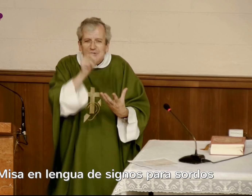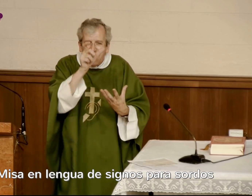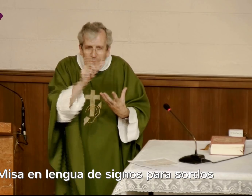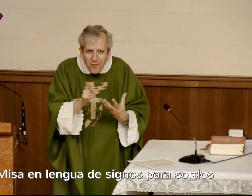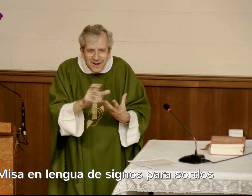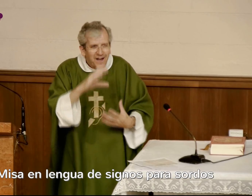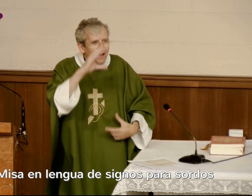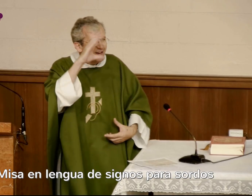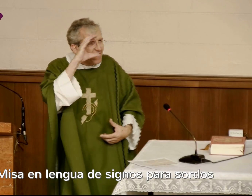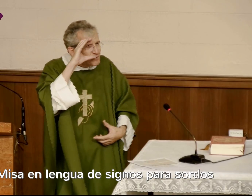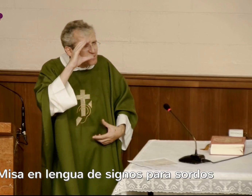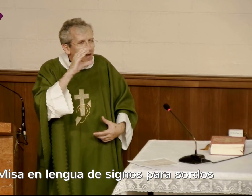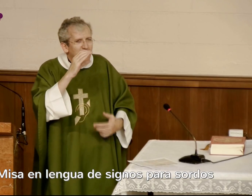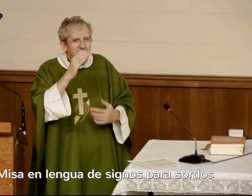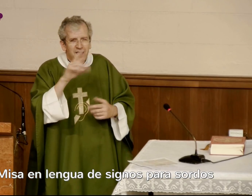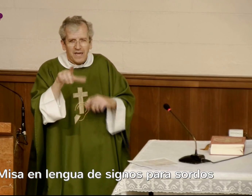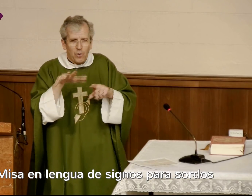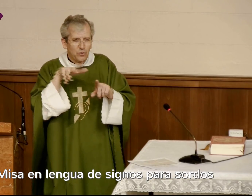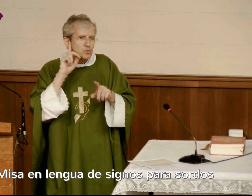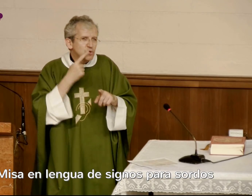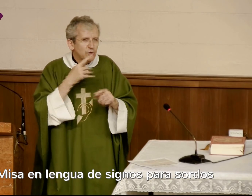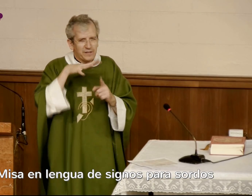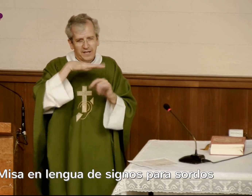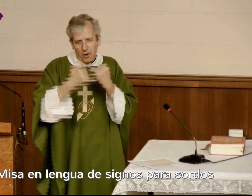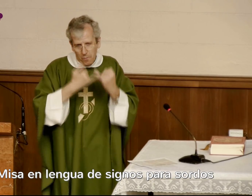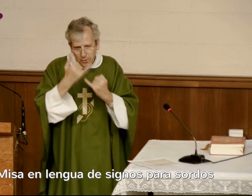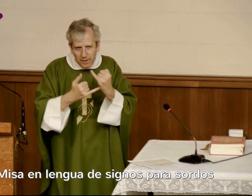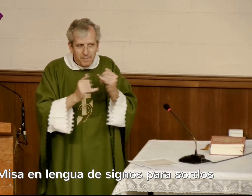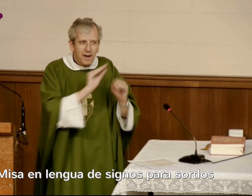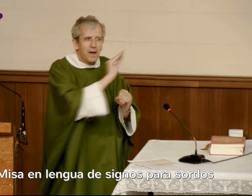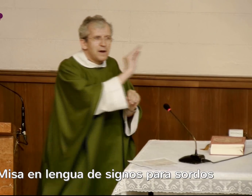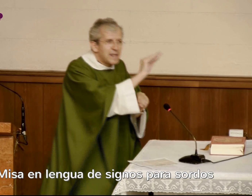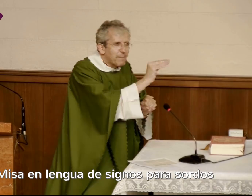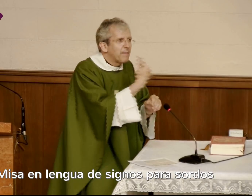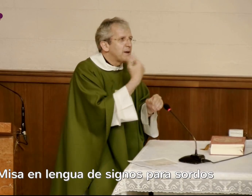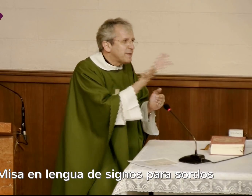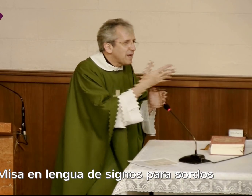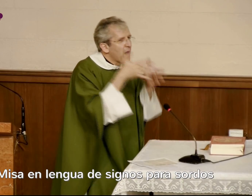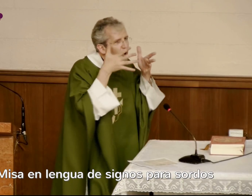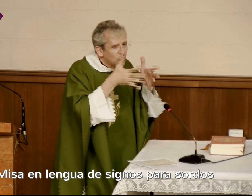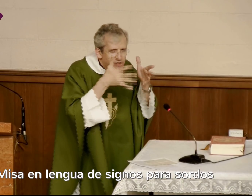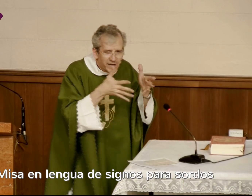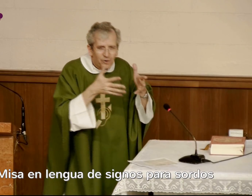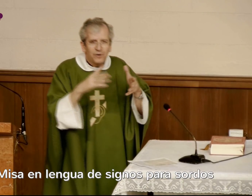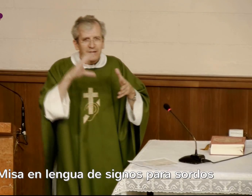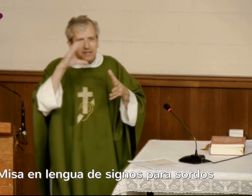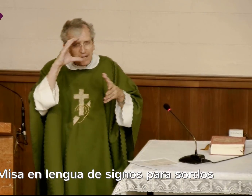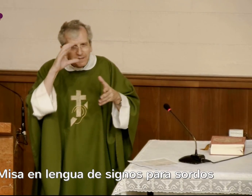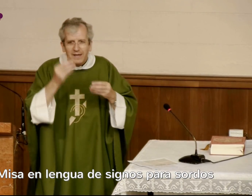persona buena, que la escuchaban, que cuando un sordo tenía un problema, le llamaba y le pedía consejo y sabía. Es